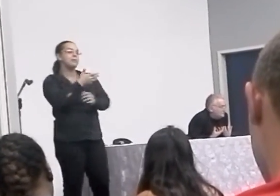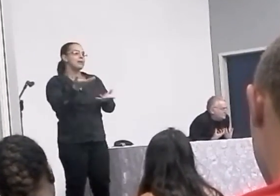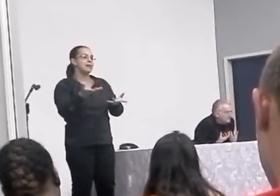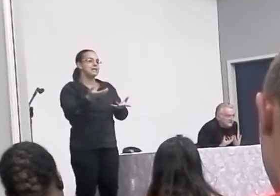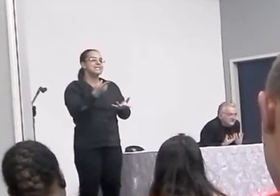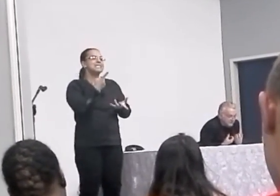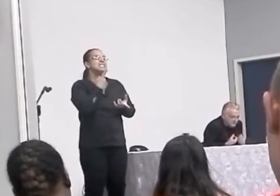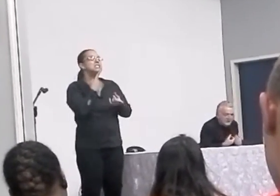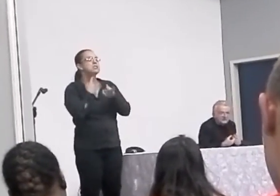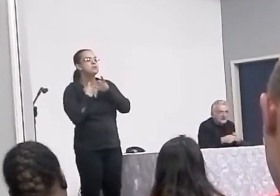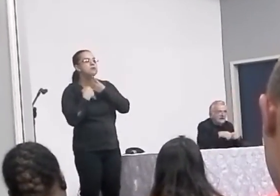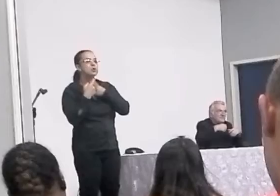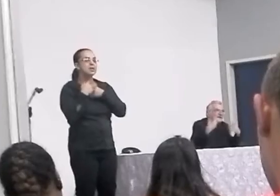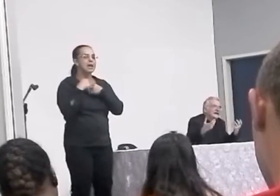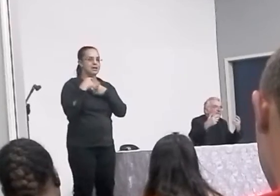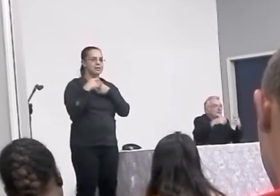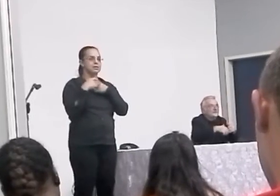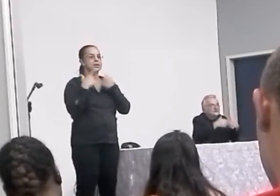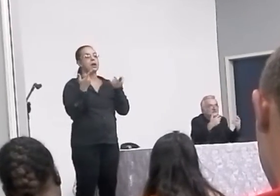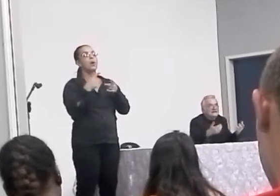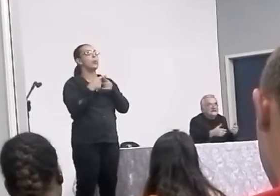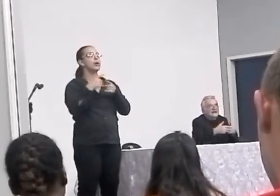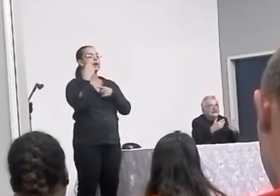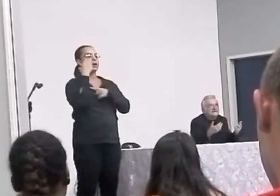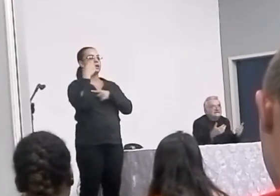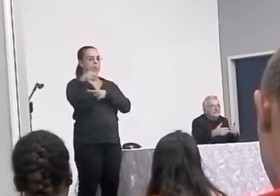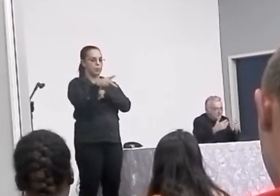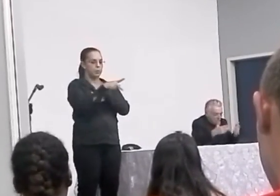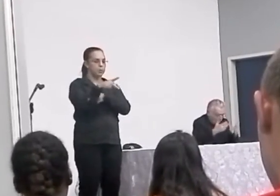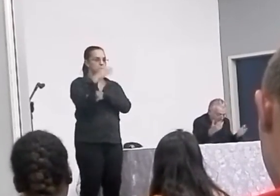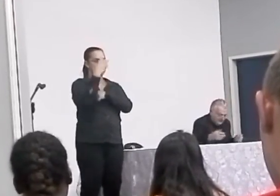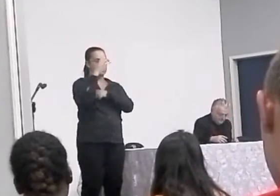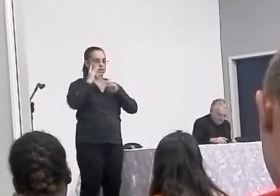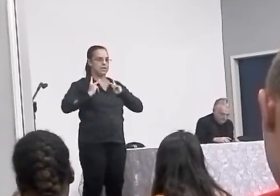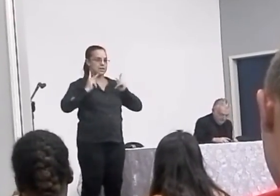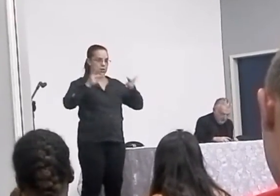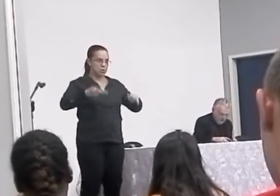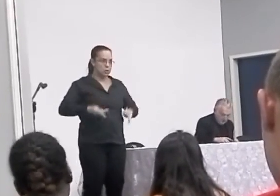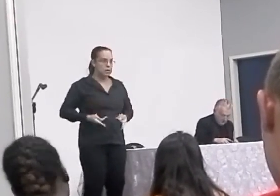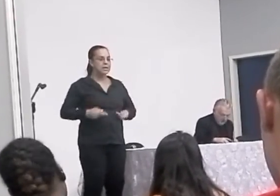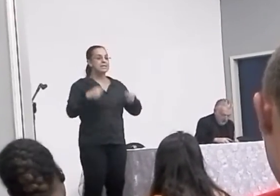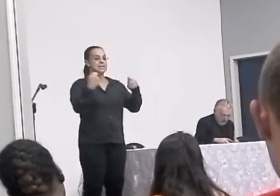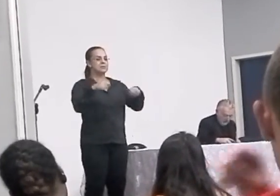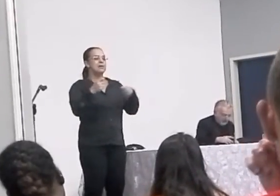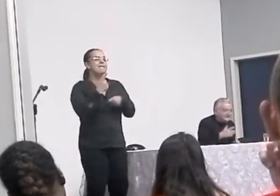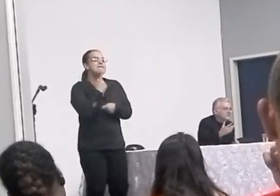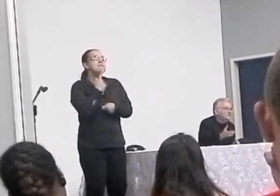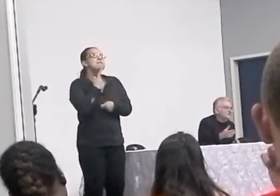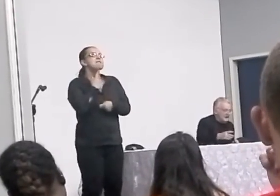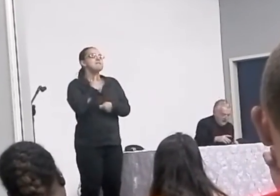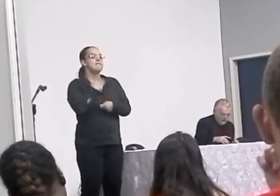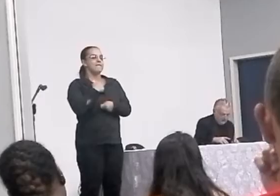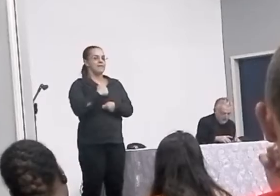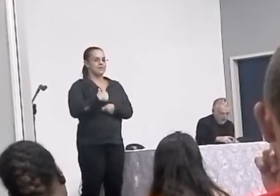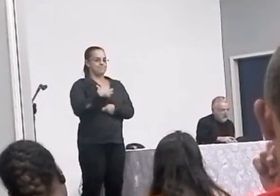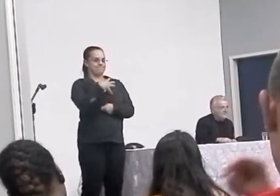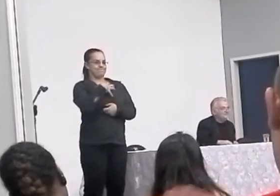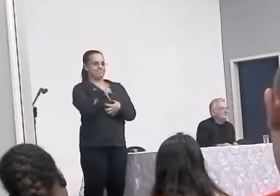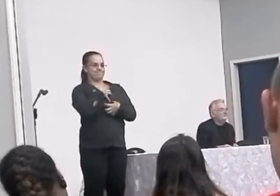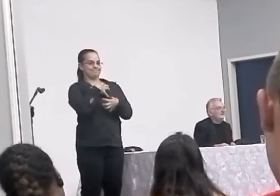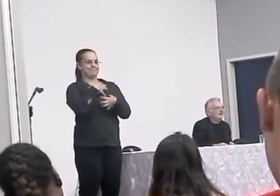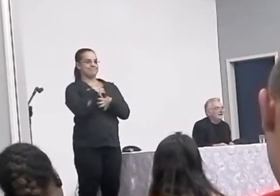do professor de ciências humanas, para aquela profissionalidade sempre um pouco frio. Em segundo lugar,